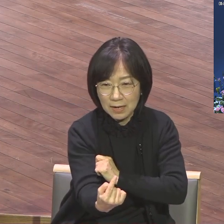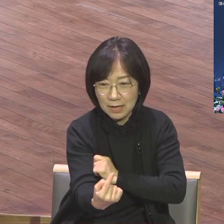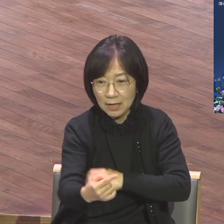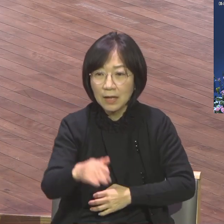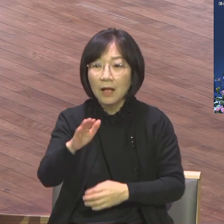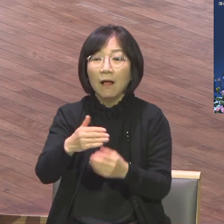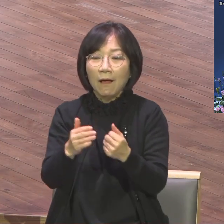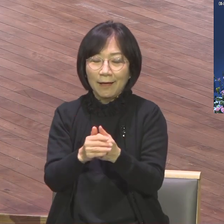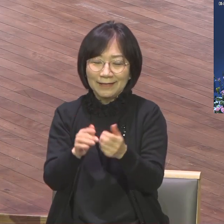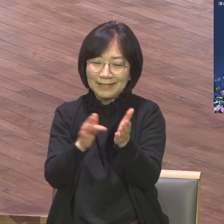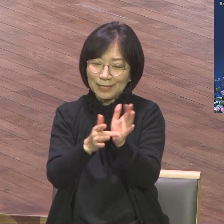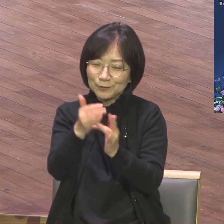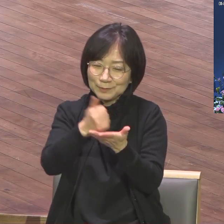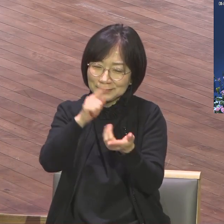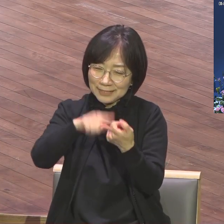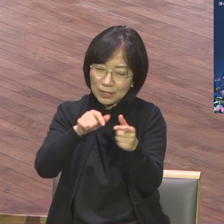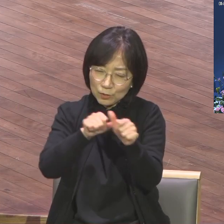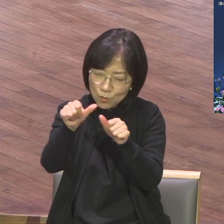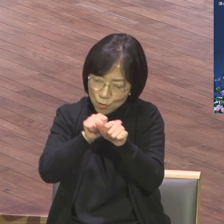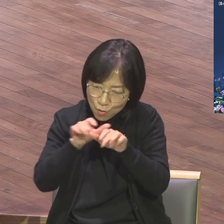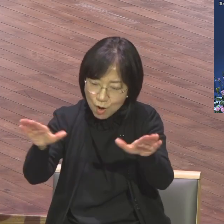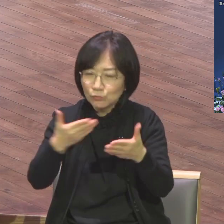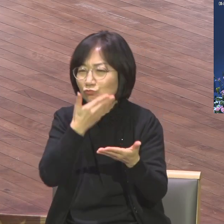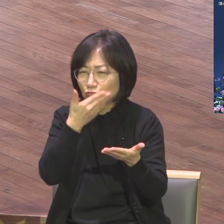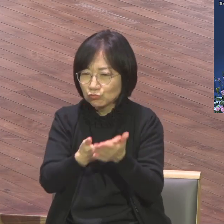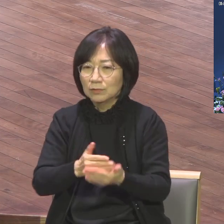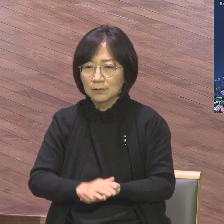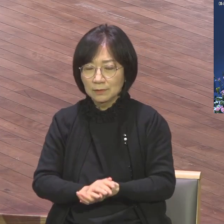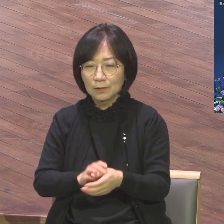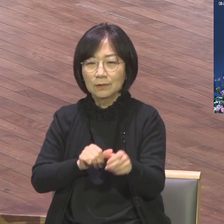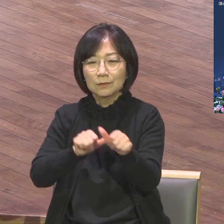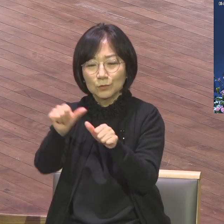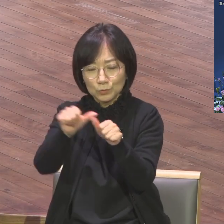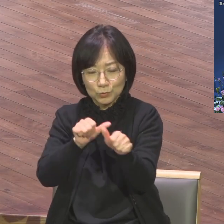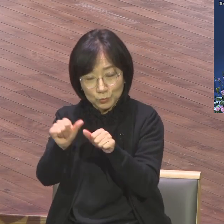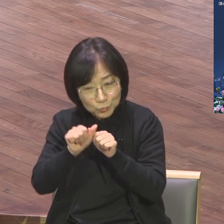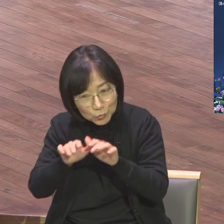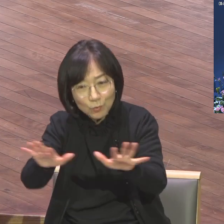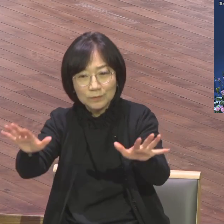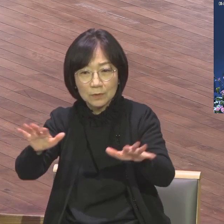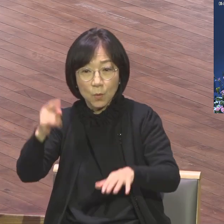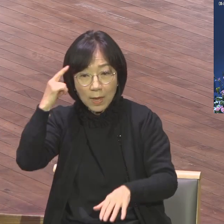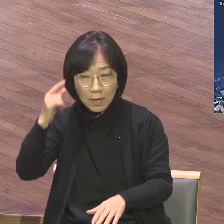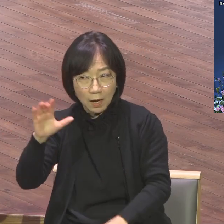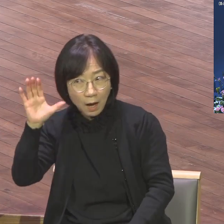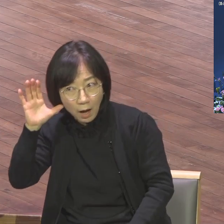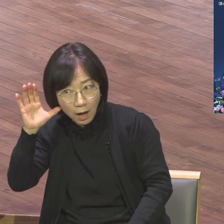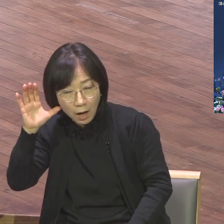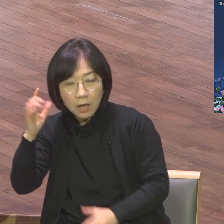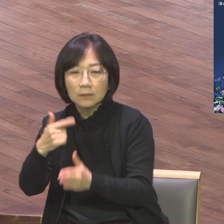믿거나 말거나 소문을 퍼뜨리는 거 그중에 믿는 사람도 생기니까.